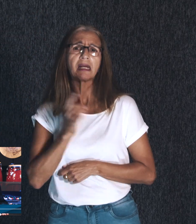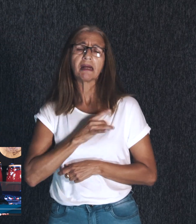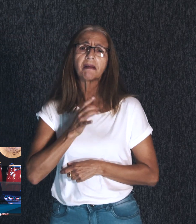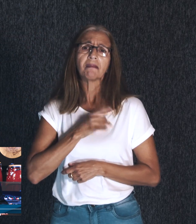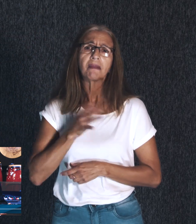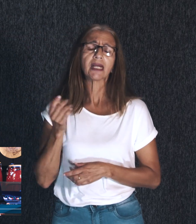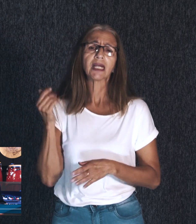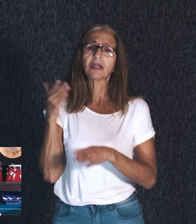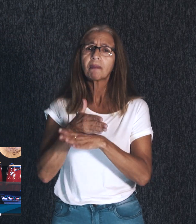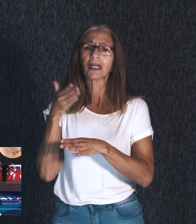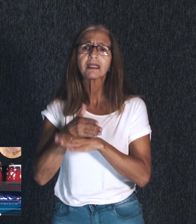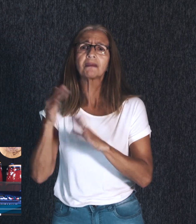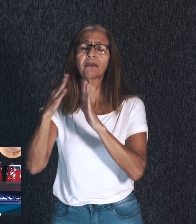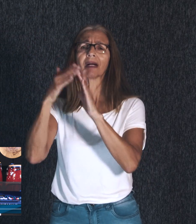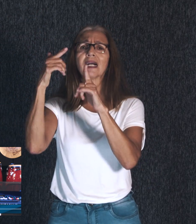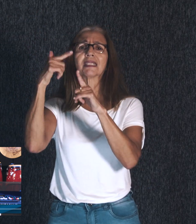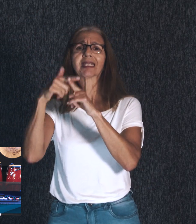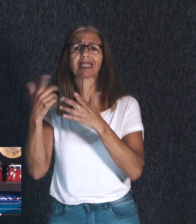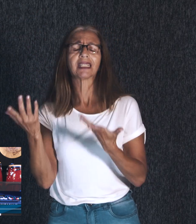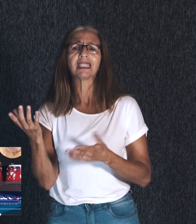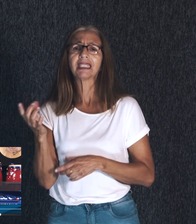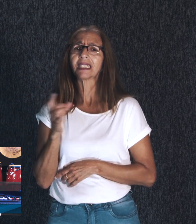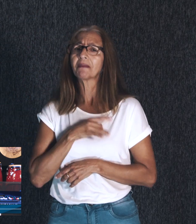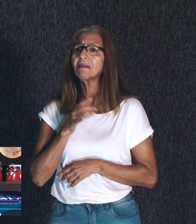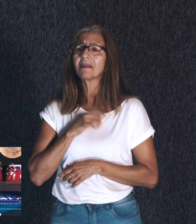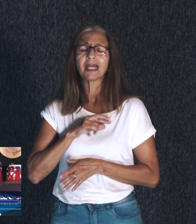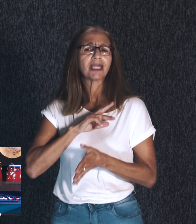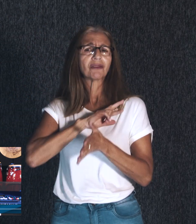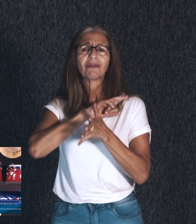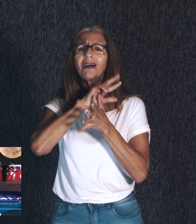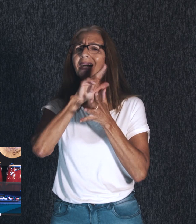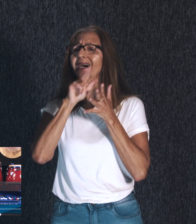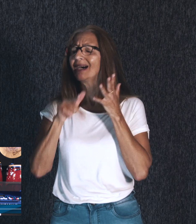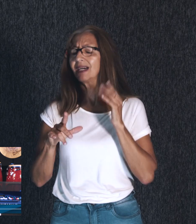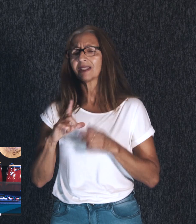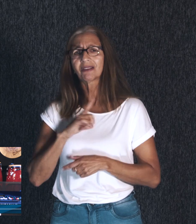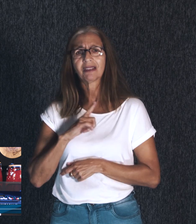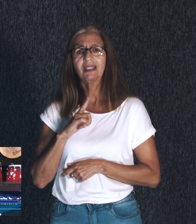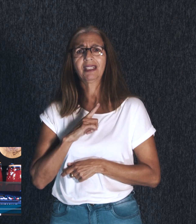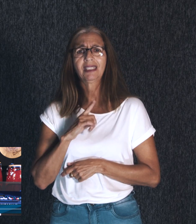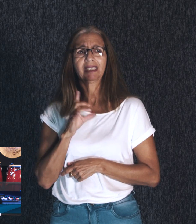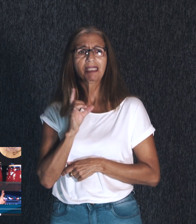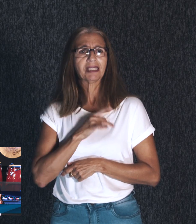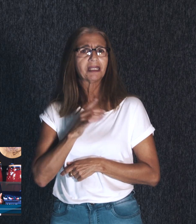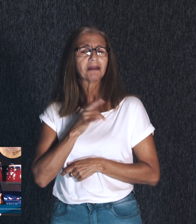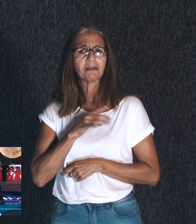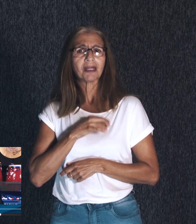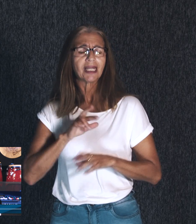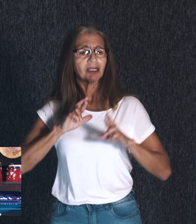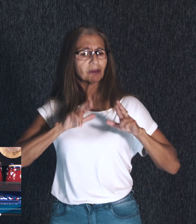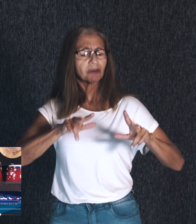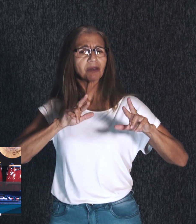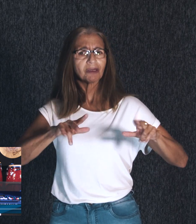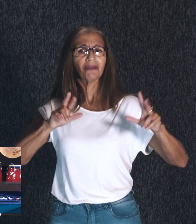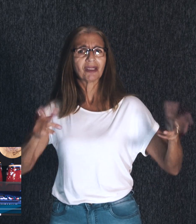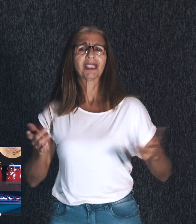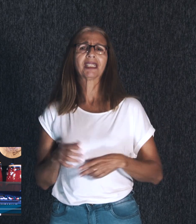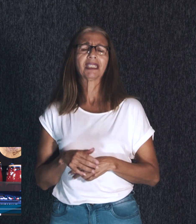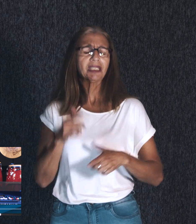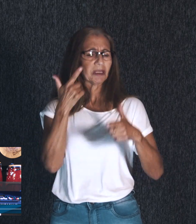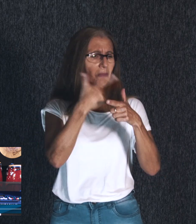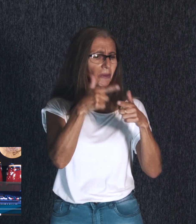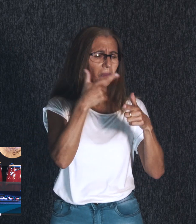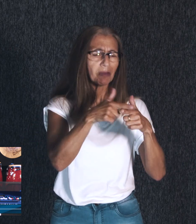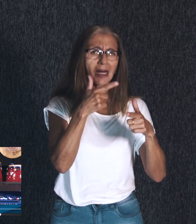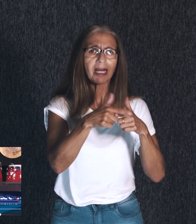igreja. Enfim, são tantas incertezas e você está com medo de avançar em relação às coisas que estão acontecendo à sua volta.